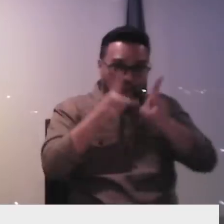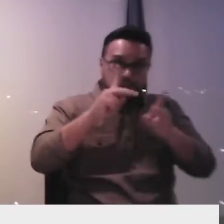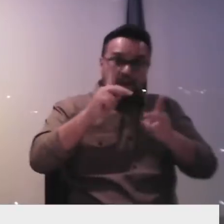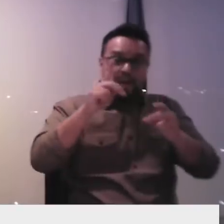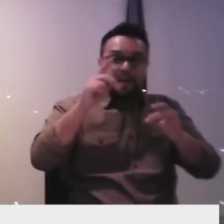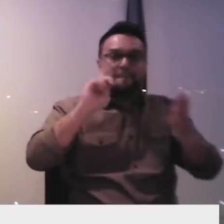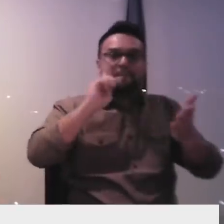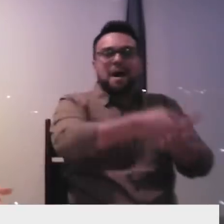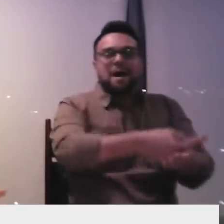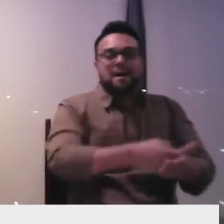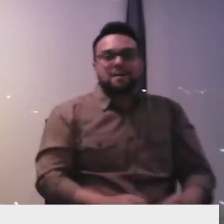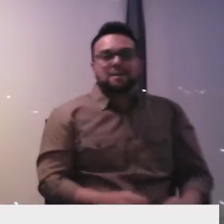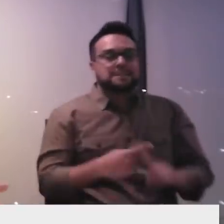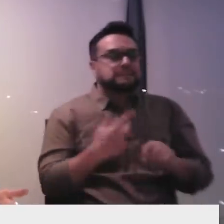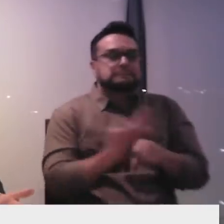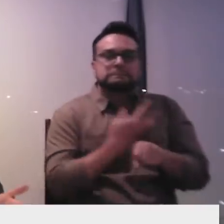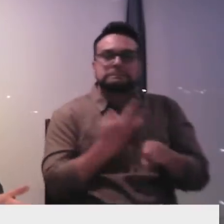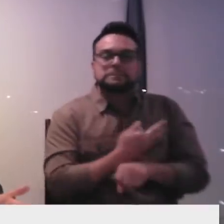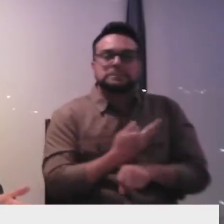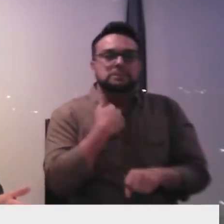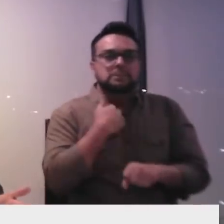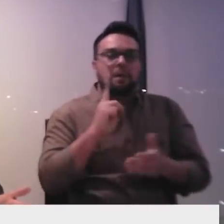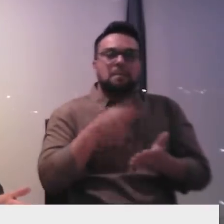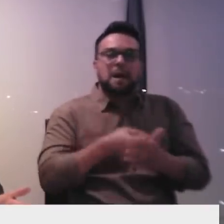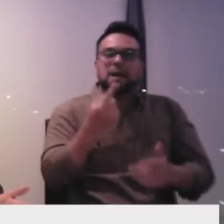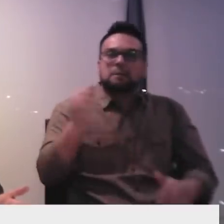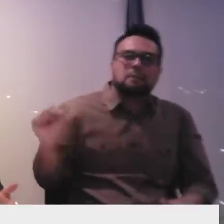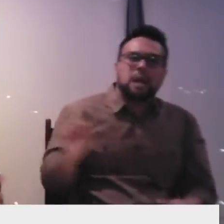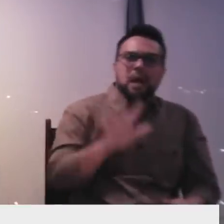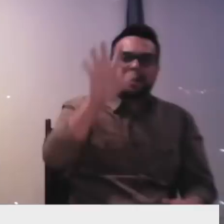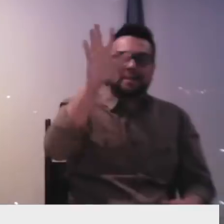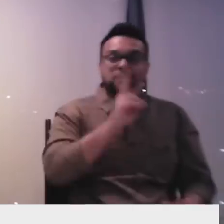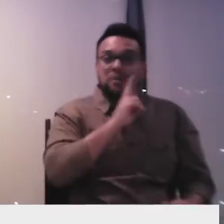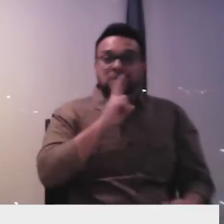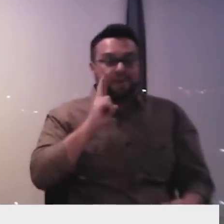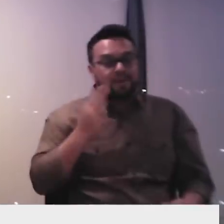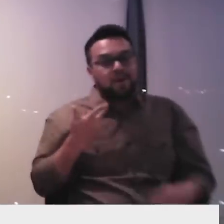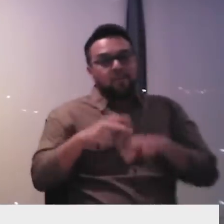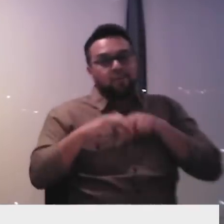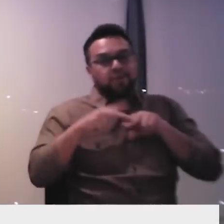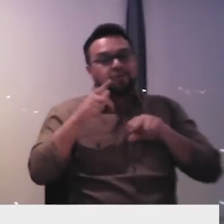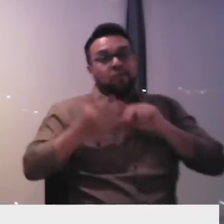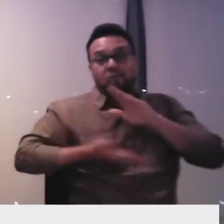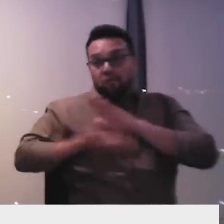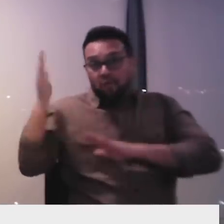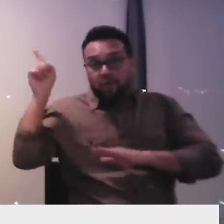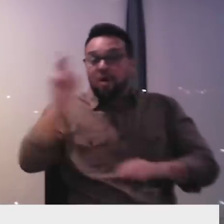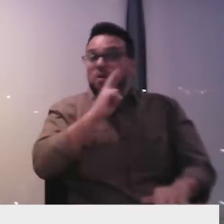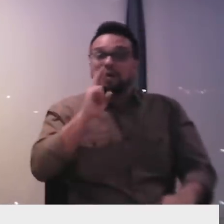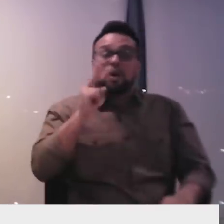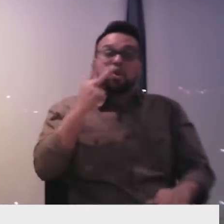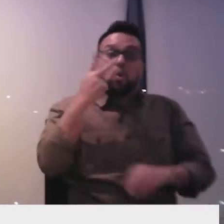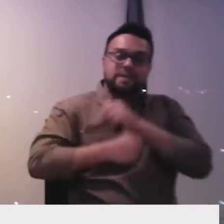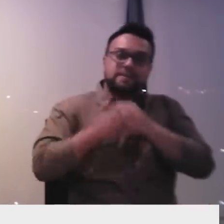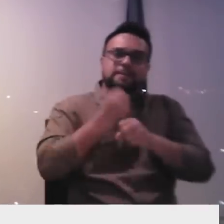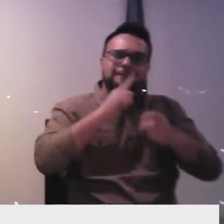senão a população não aguenta pagar essa energia caríssima gerada lá em Roraima. Então tivemos agora 2 anos de